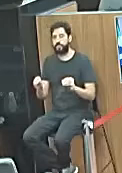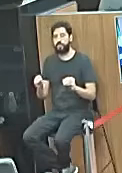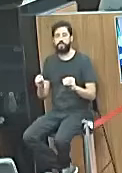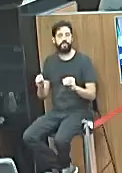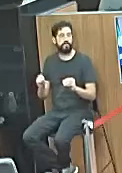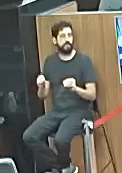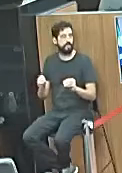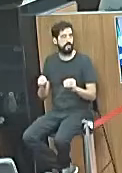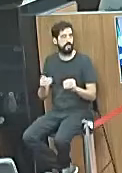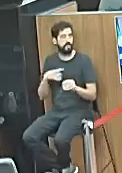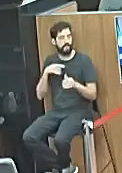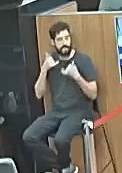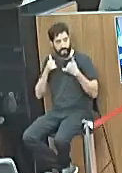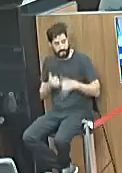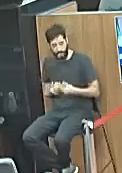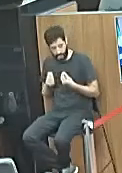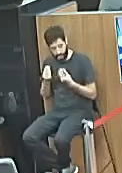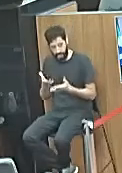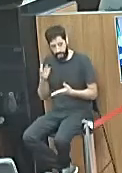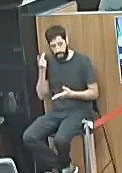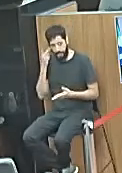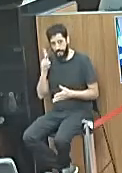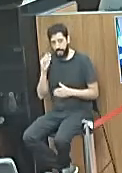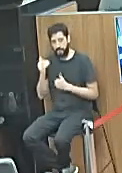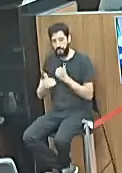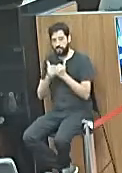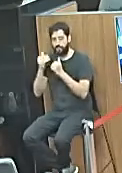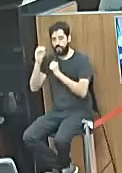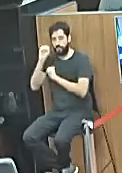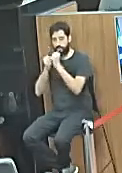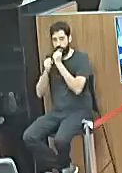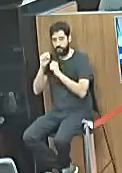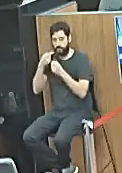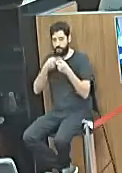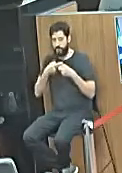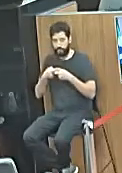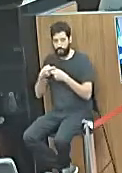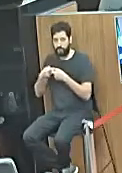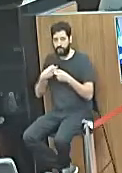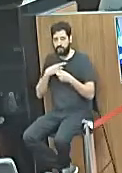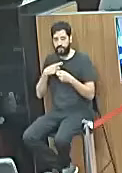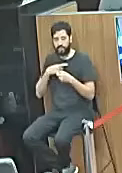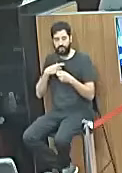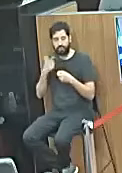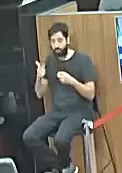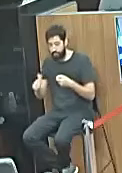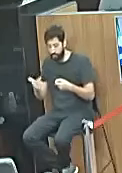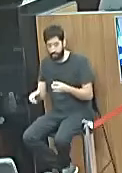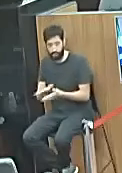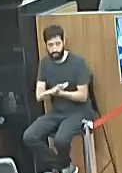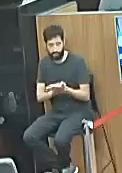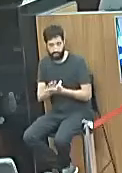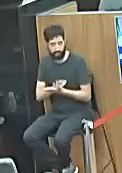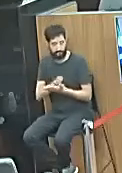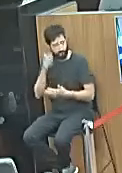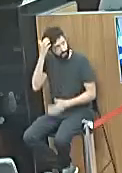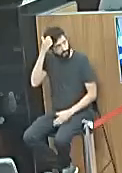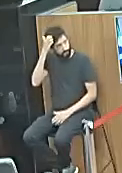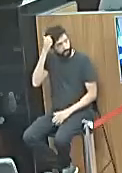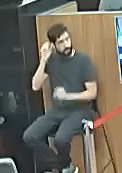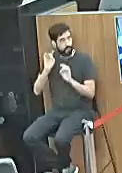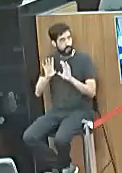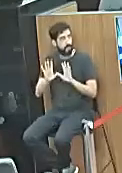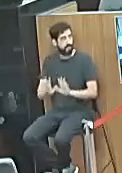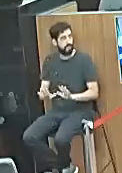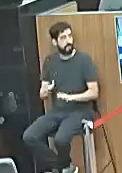disponibilidade energética voltado para o desenvolvimento industrial em cidades em que tal rede não exista e foi isso